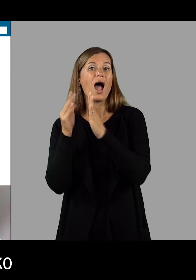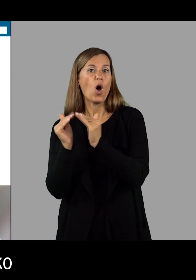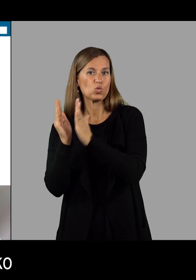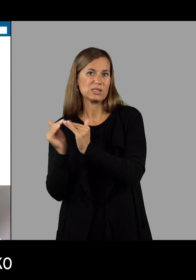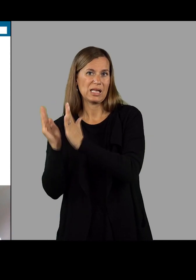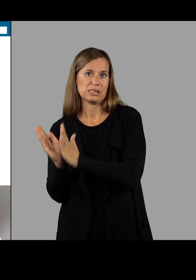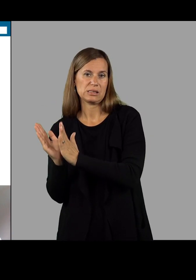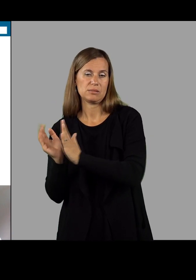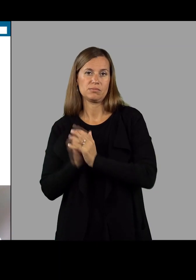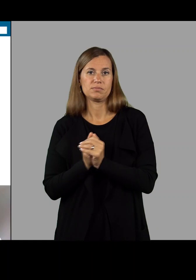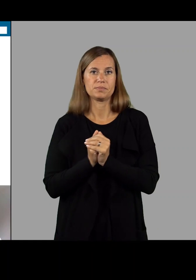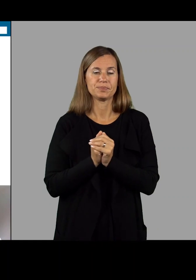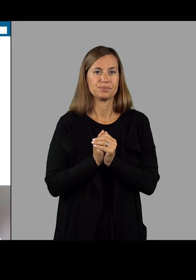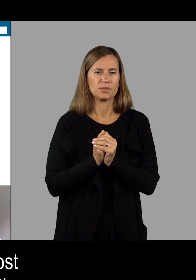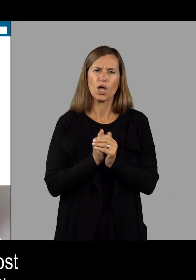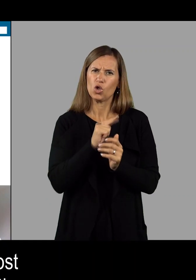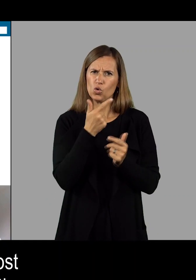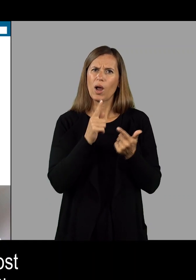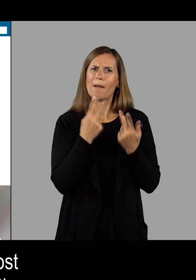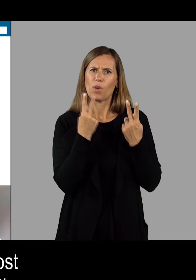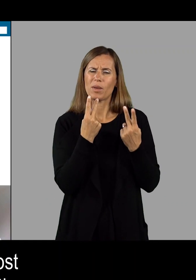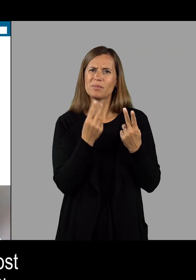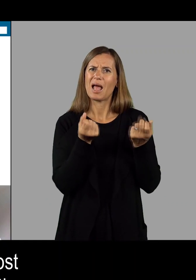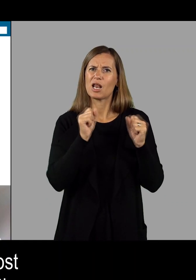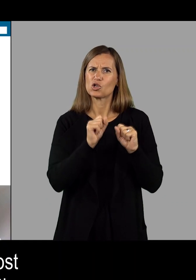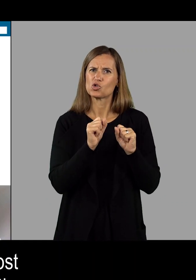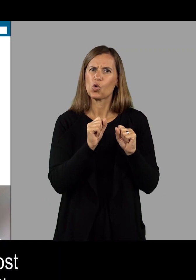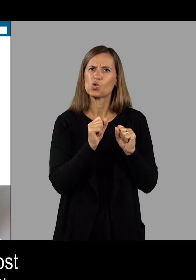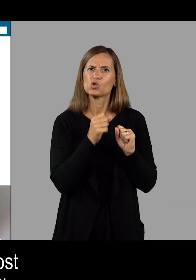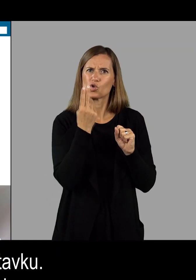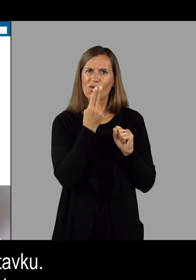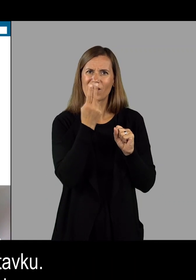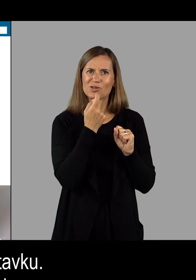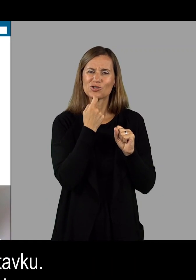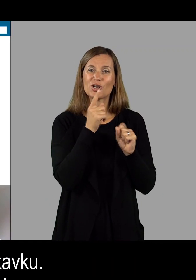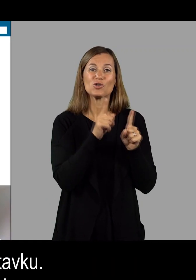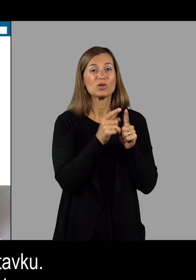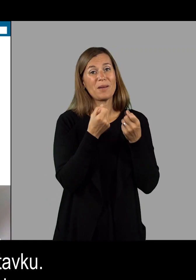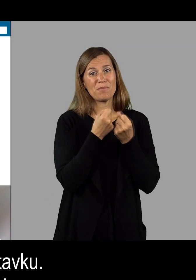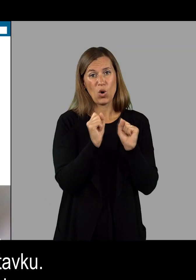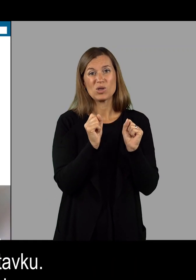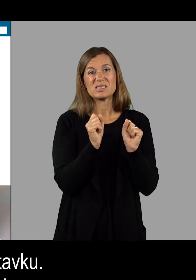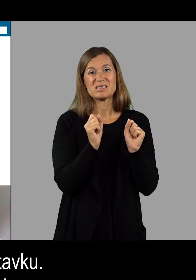houses. Druga pomembna lastnost slovenščine je pa tudi relativno prosti vrstni